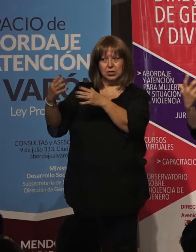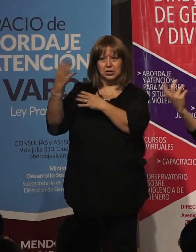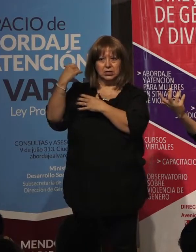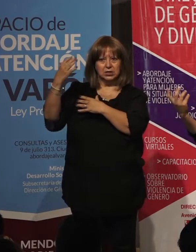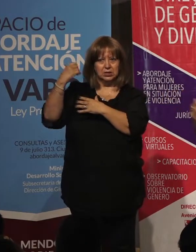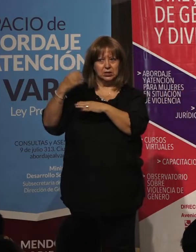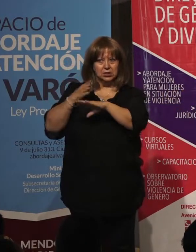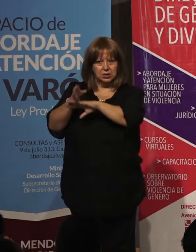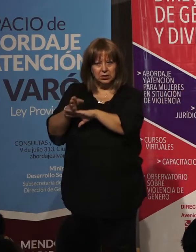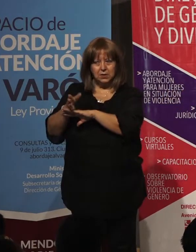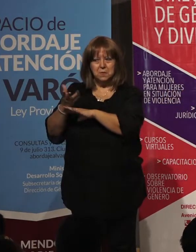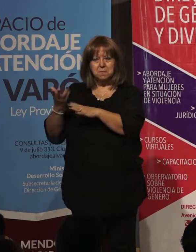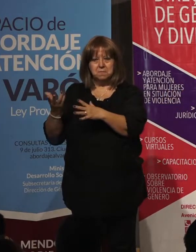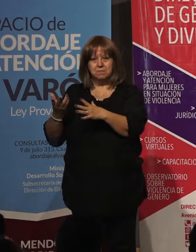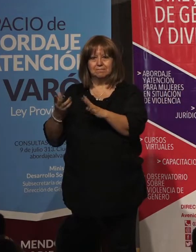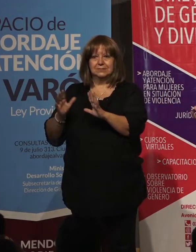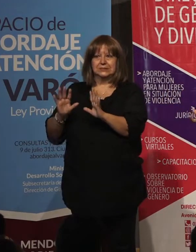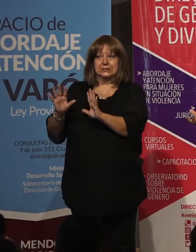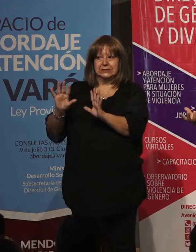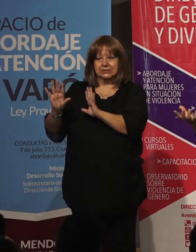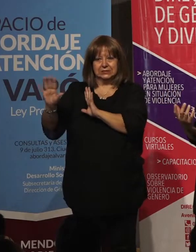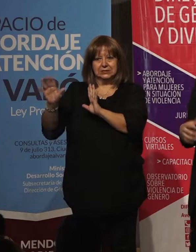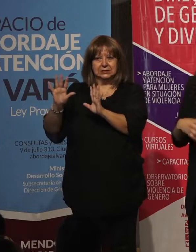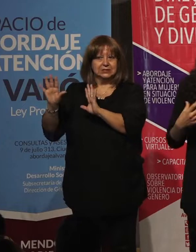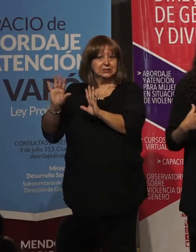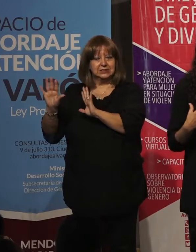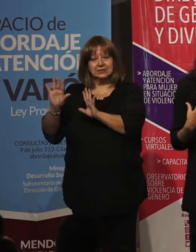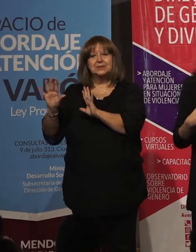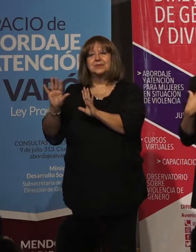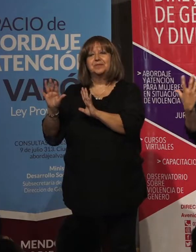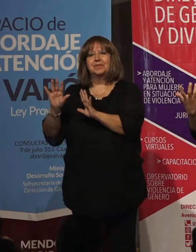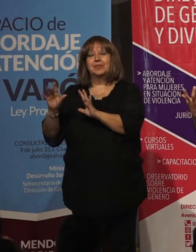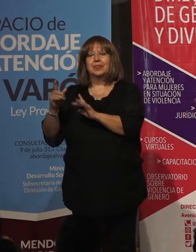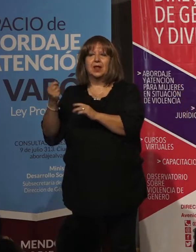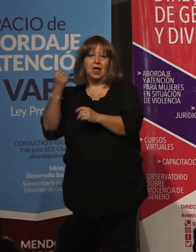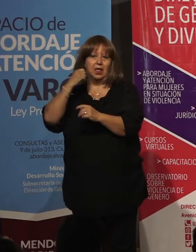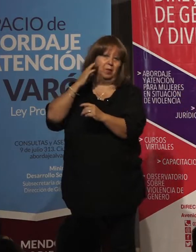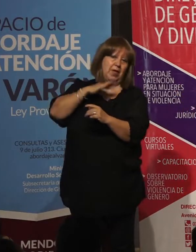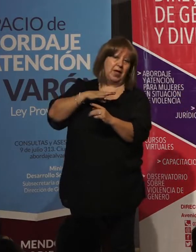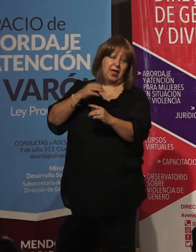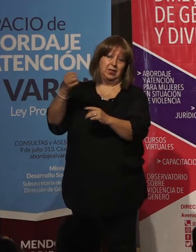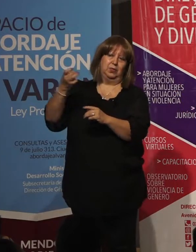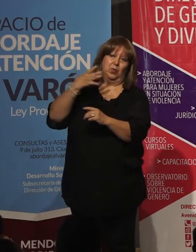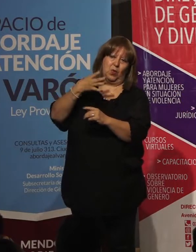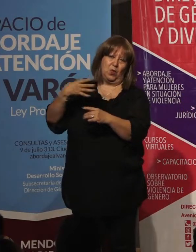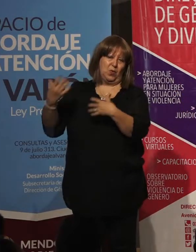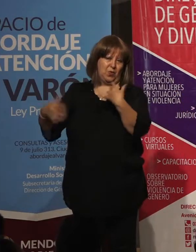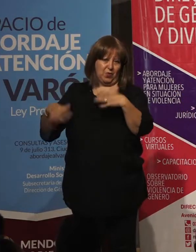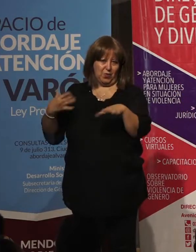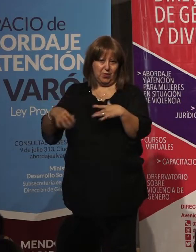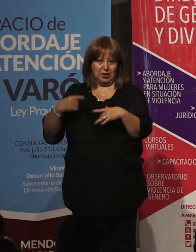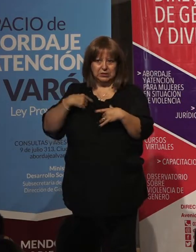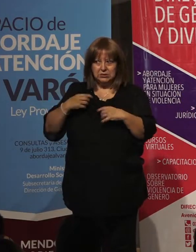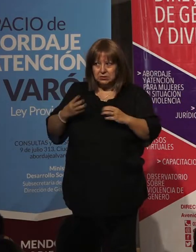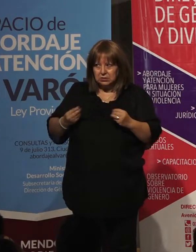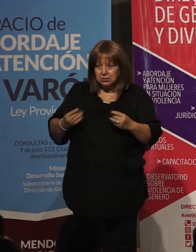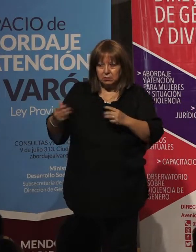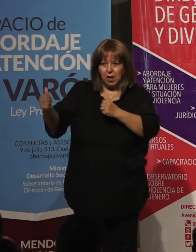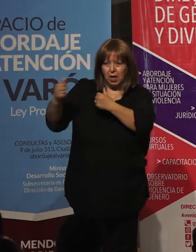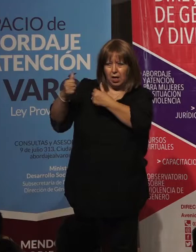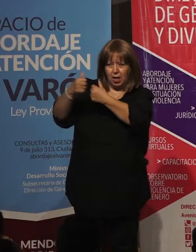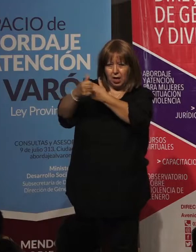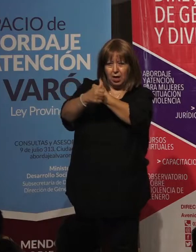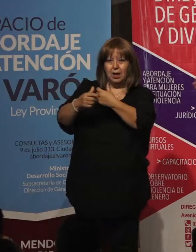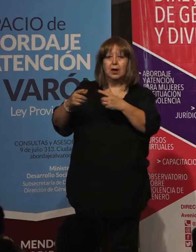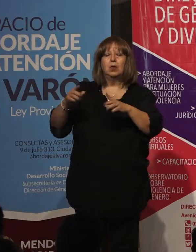invitan a ingresar. La situación se pone un poco violenta, terminan agrediéndonos, insultándonos, imaginen el grado de acoso. Por eso